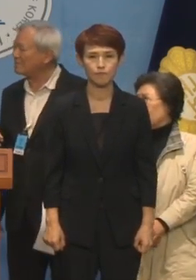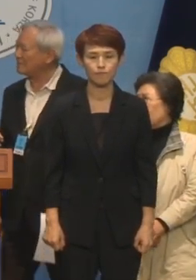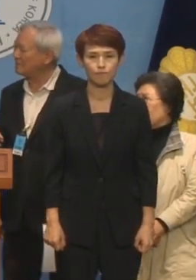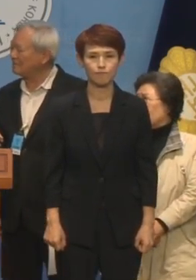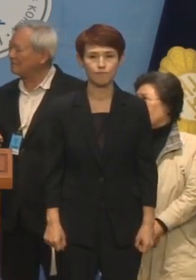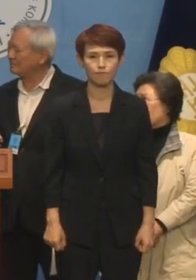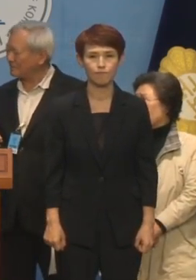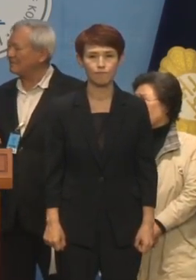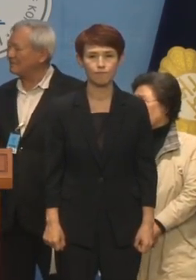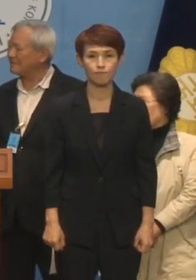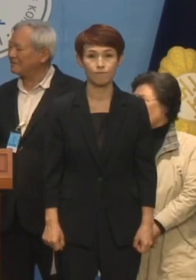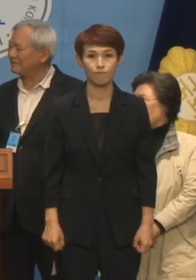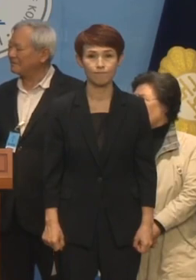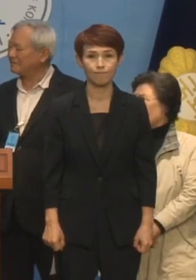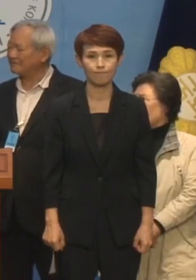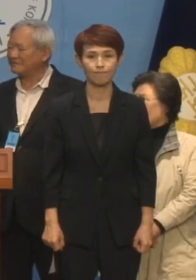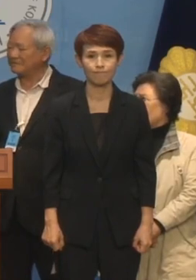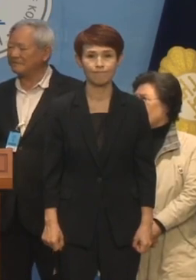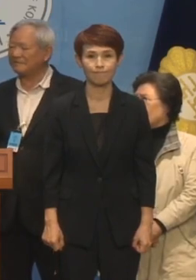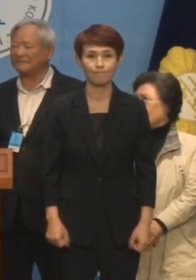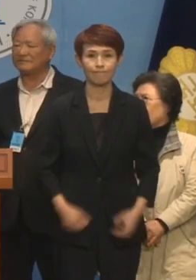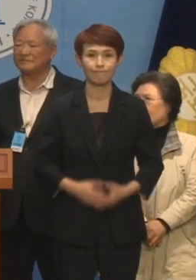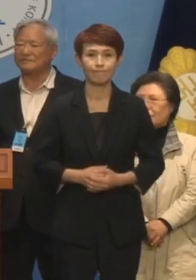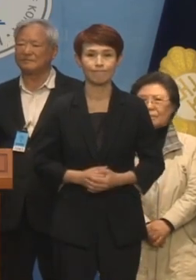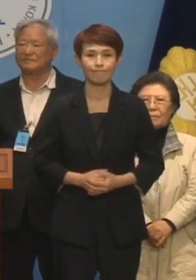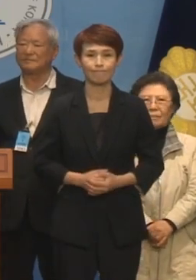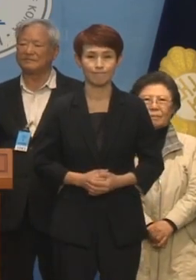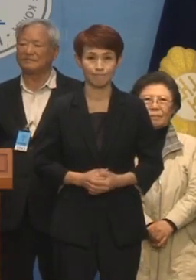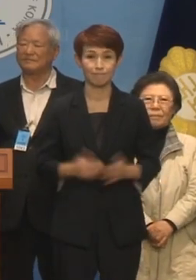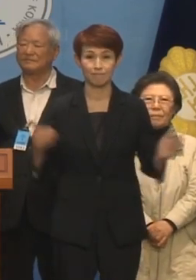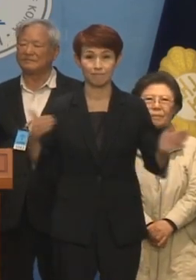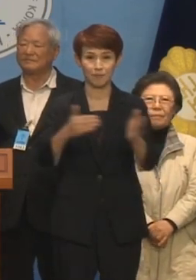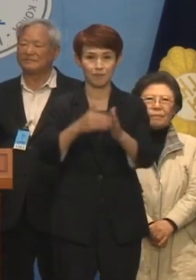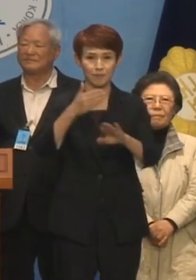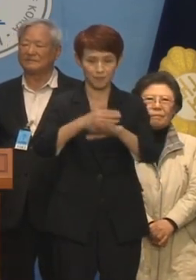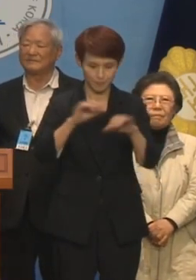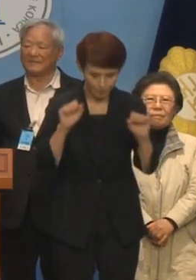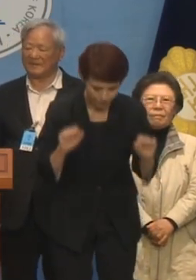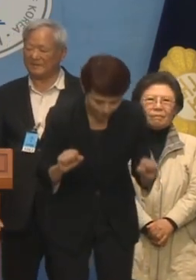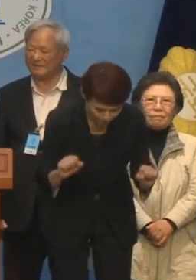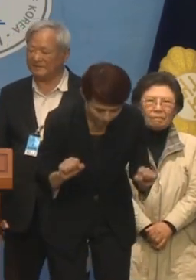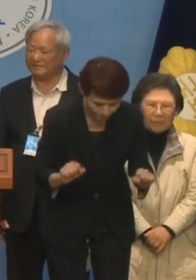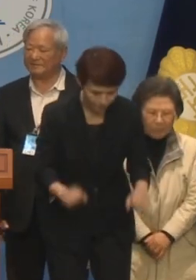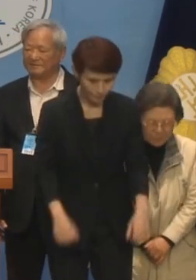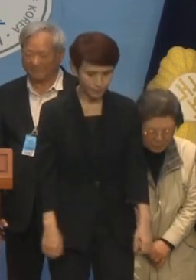우리는 없어요. 여기 없어요? 네, 이상으로 기자회견 모두 마치겠습니다. 감사합니다.